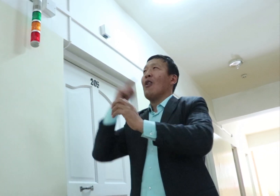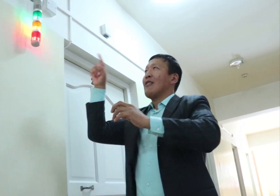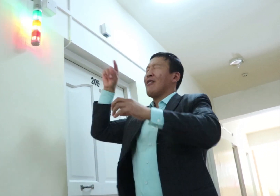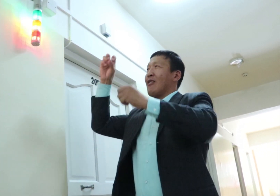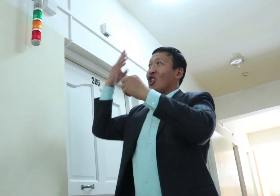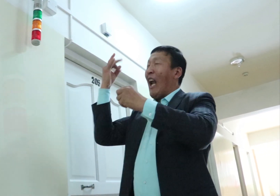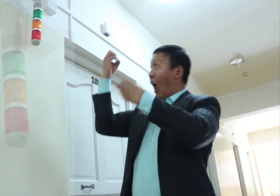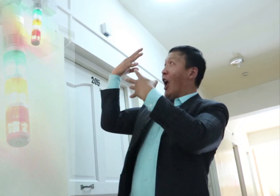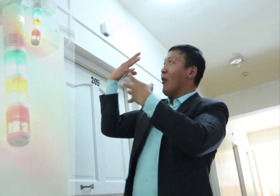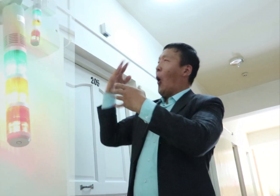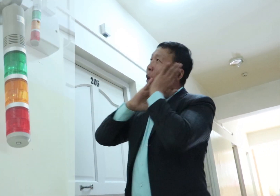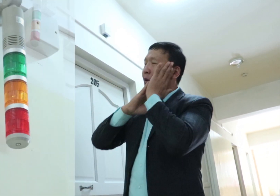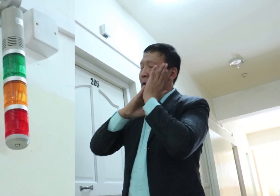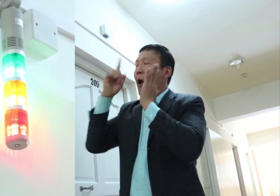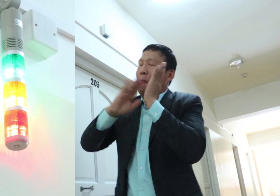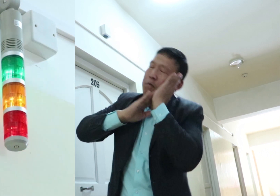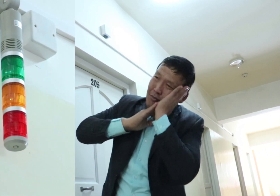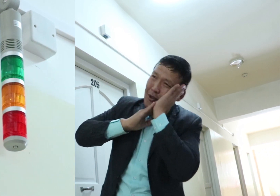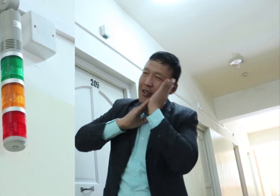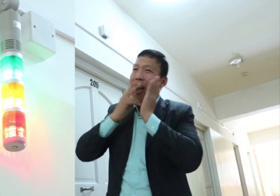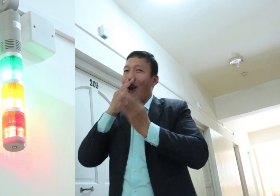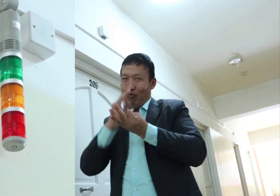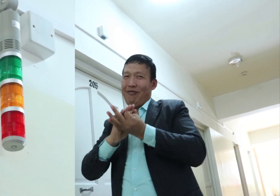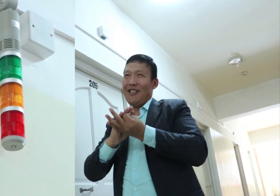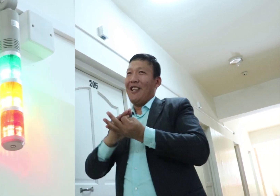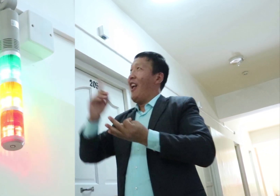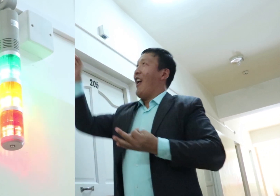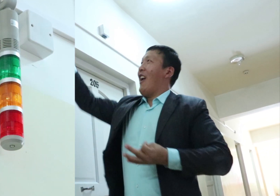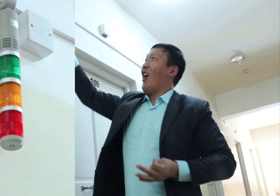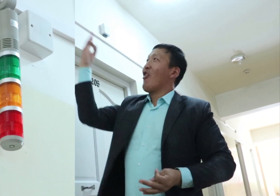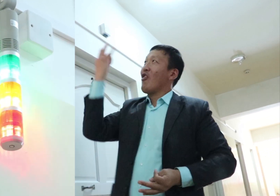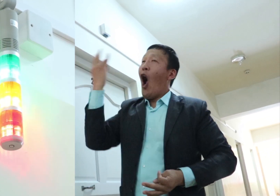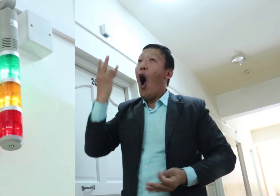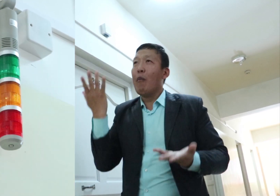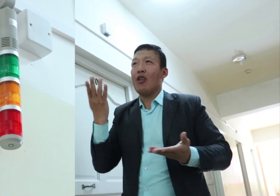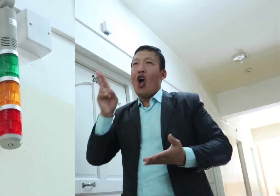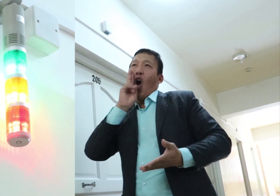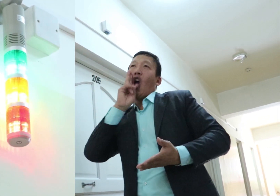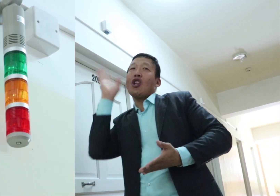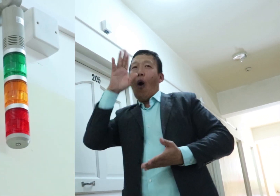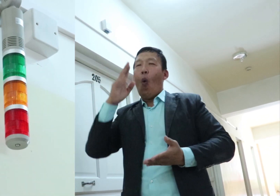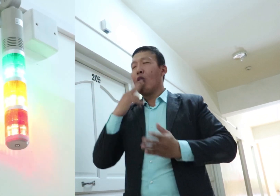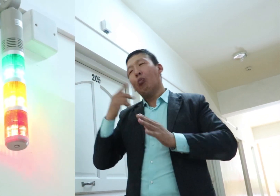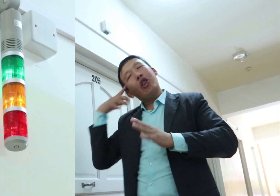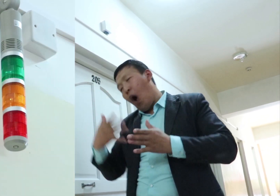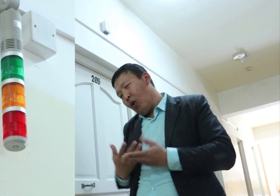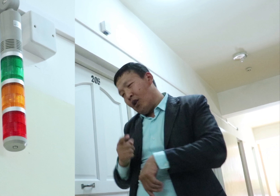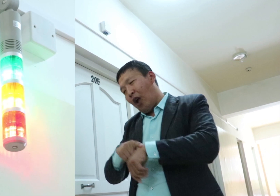цаг боллоо гэсэн гэрэл бол яа шарыг асаангуут төрдөөс унтъя гэв. Ингиж ярьсан хүүхдүүд мань өөртөө. За ногоон гэрлэх болохоор ч